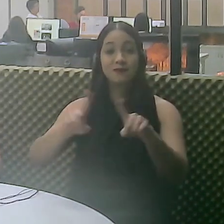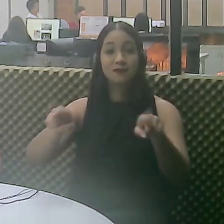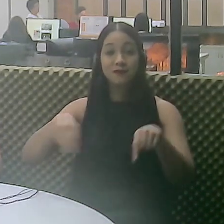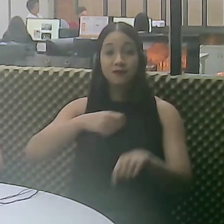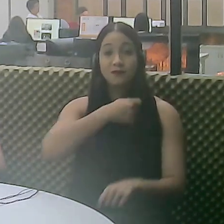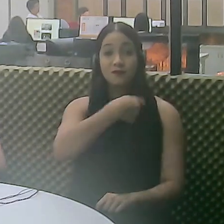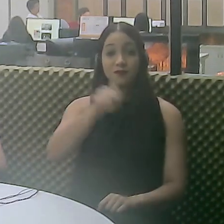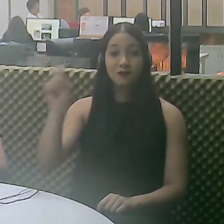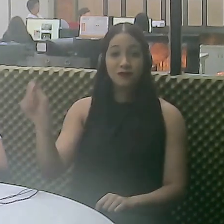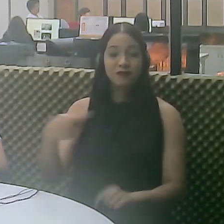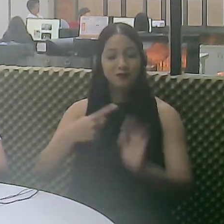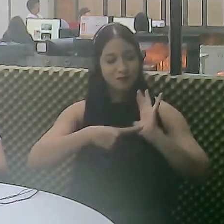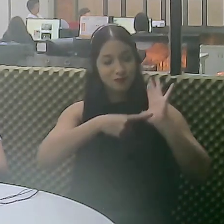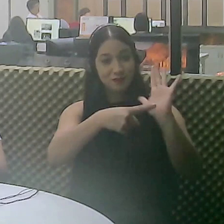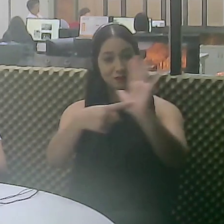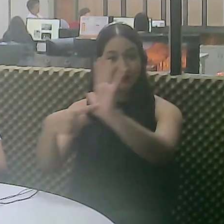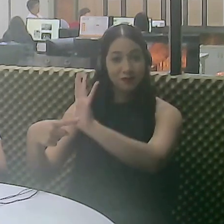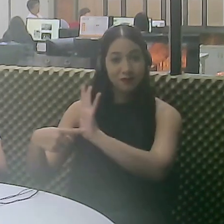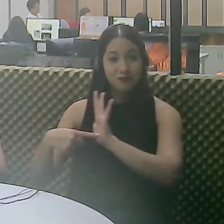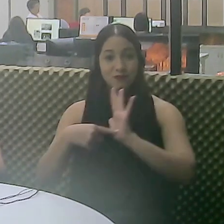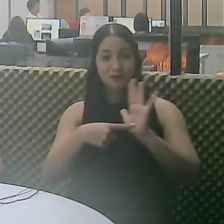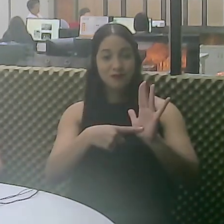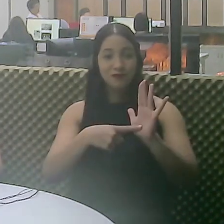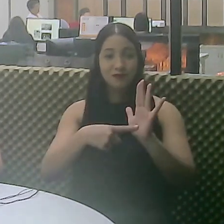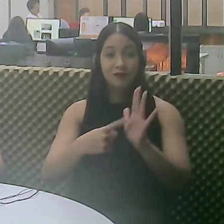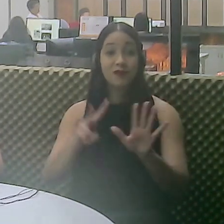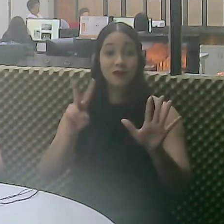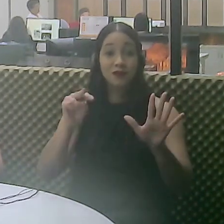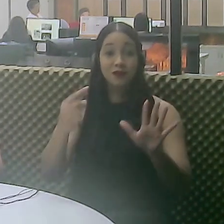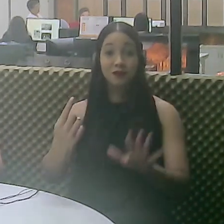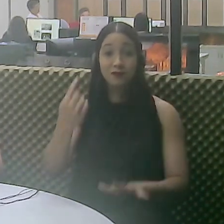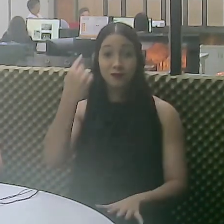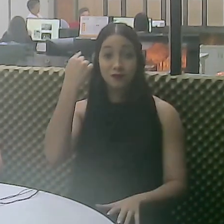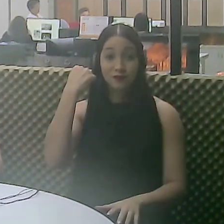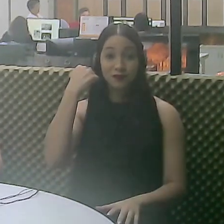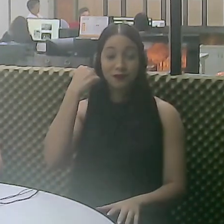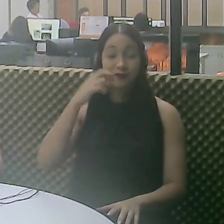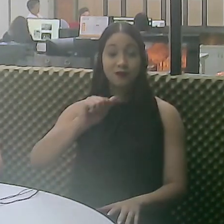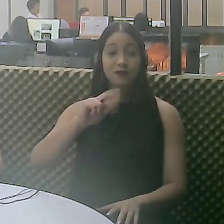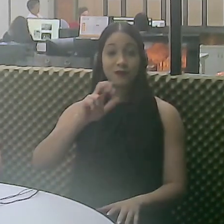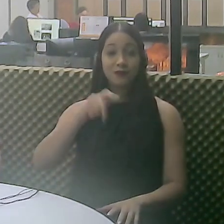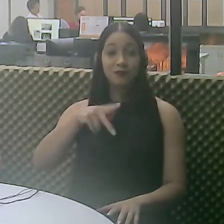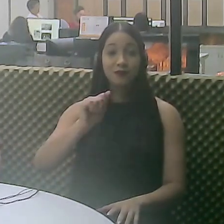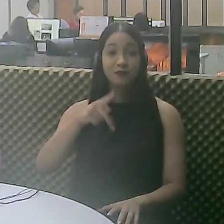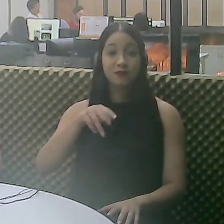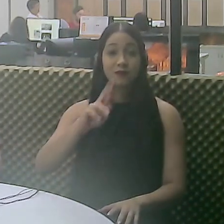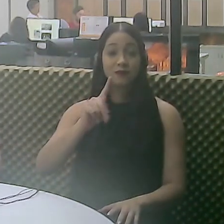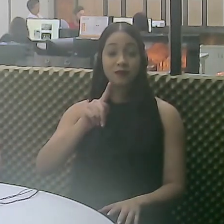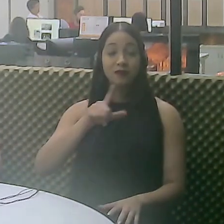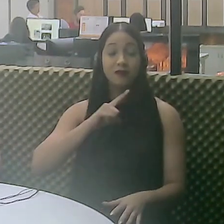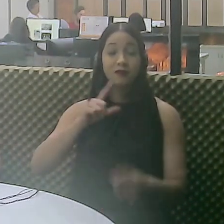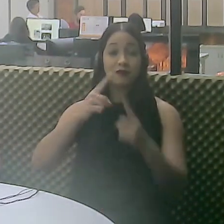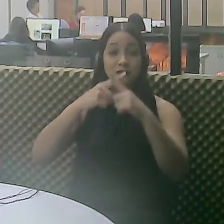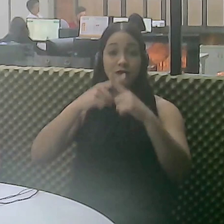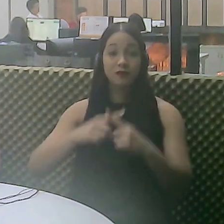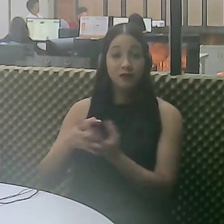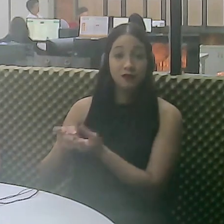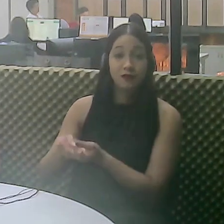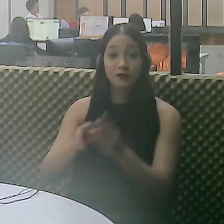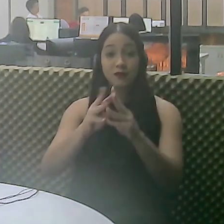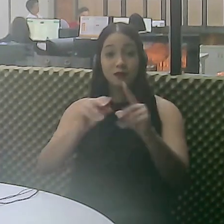recebeu partidas de apresentação. Ainda neste último fim de semana, a Arena Parque recebeu o torneio de vôlei de praia